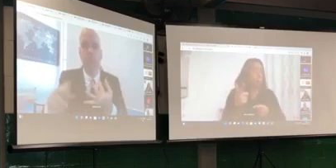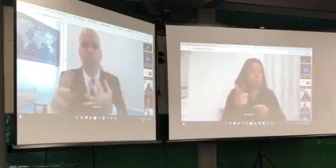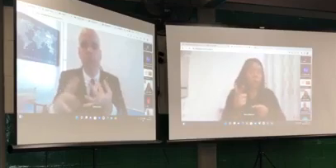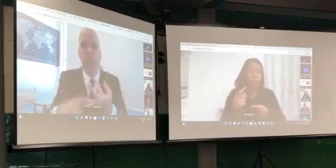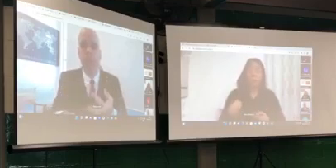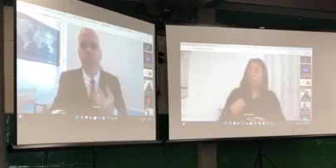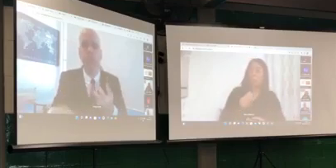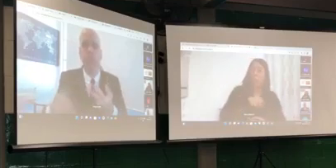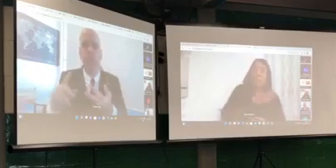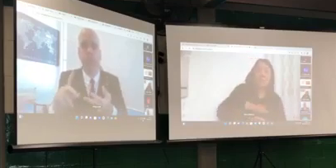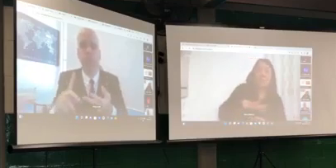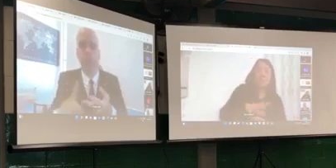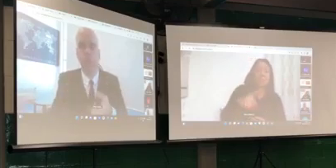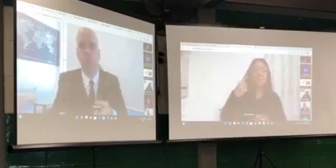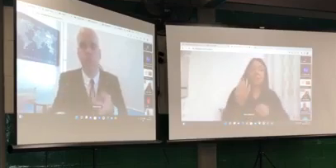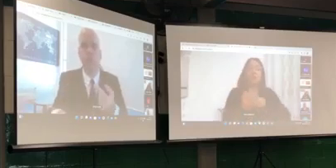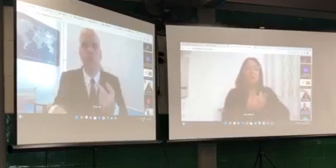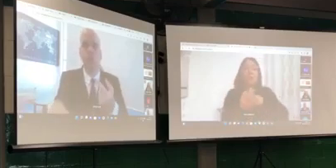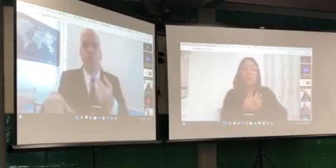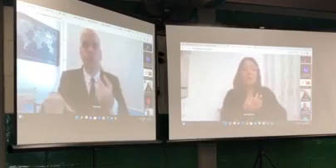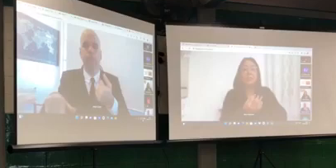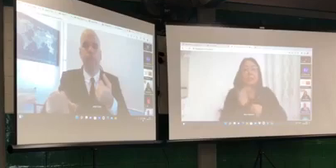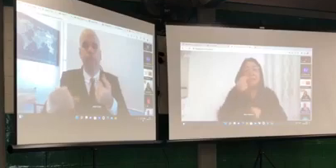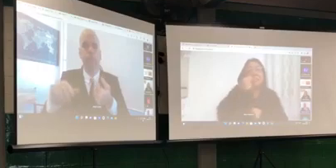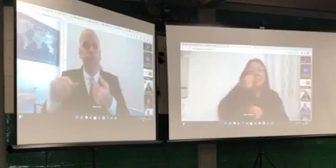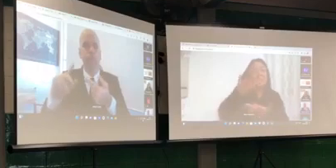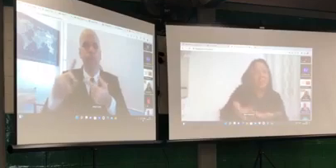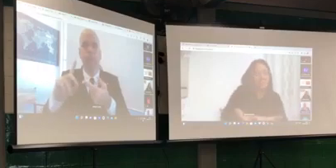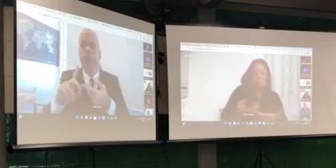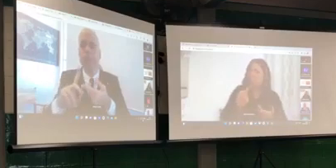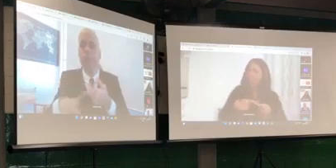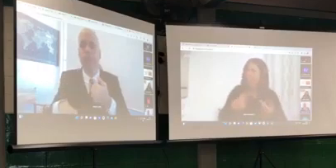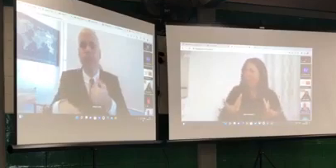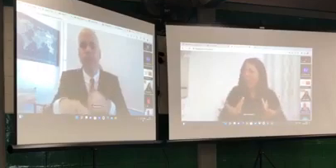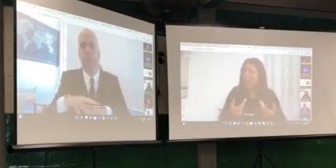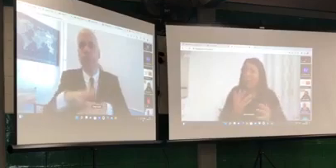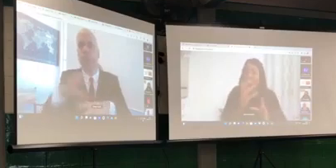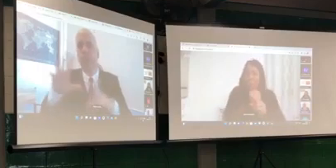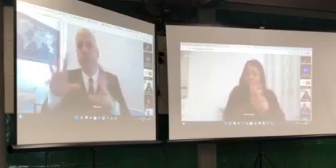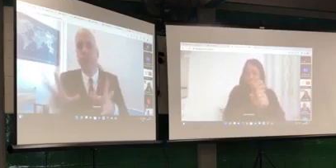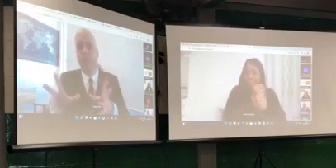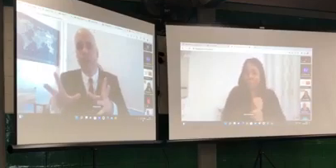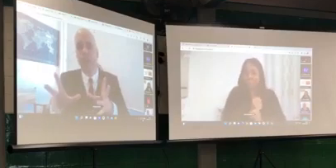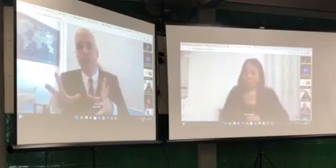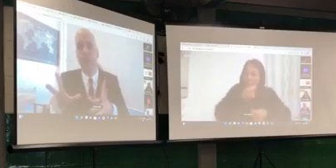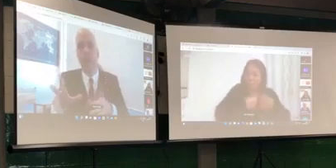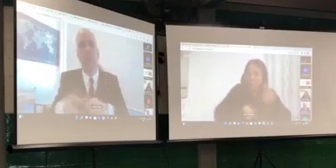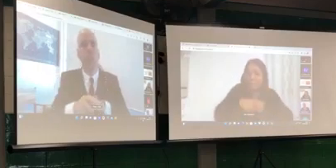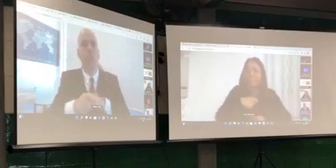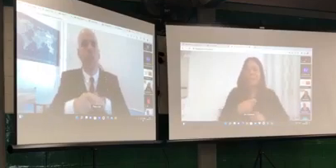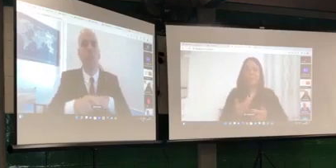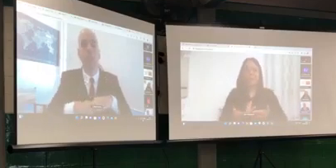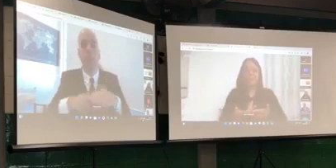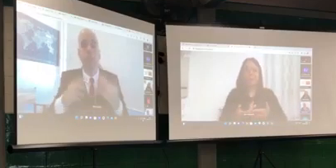medicina, no direito, na odonto, né, contabilidade, administração? educação, economia, entre